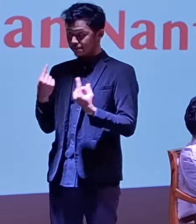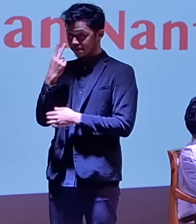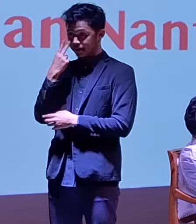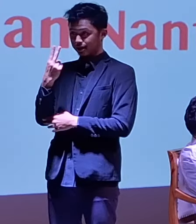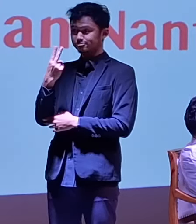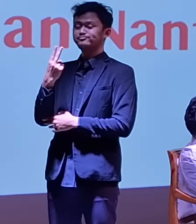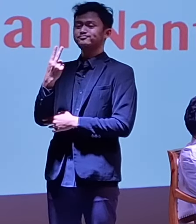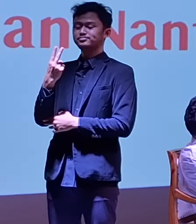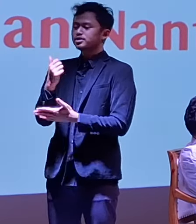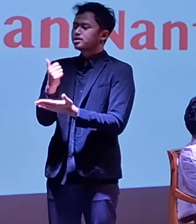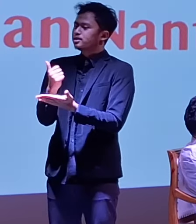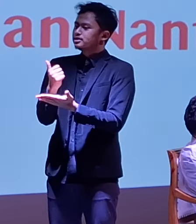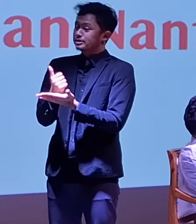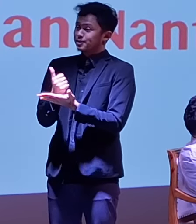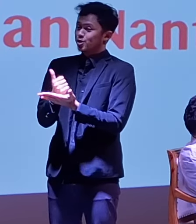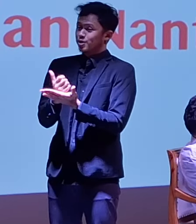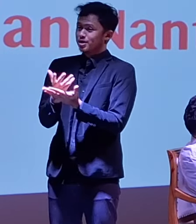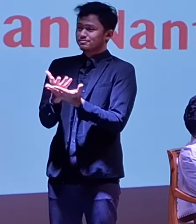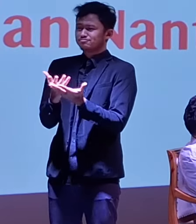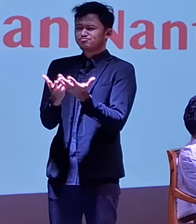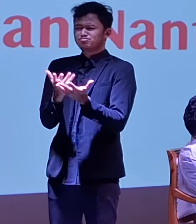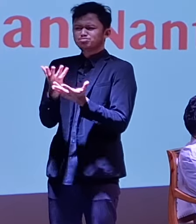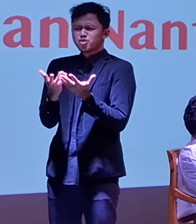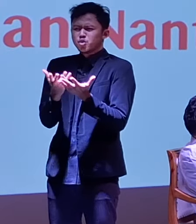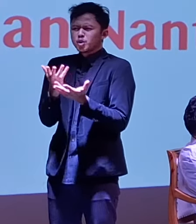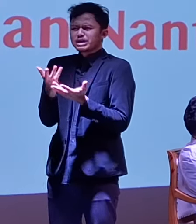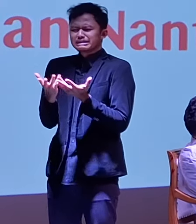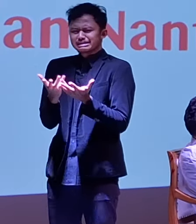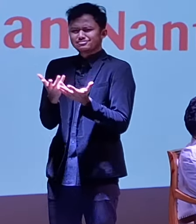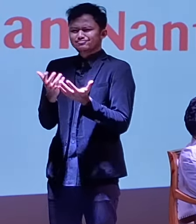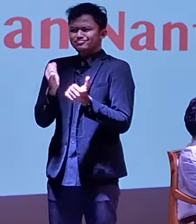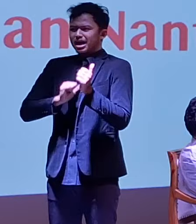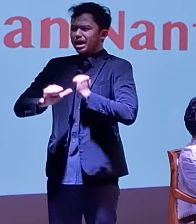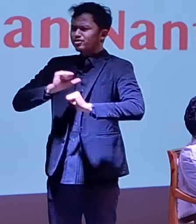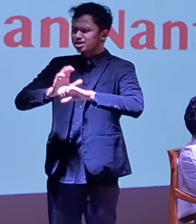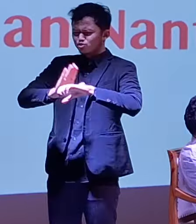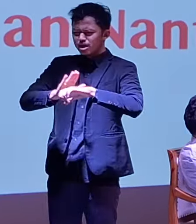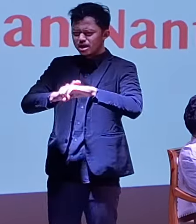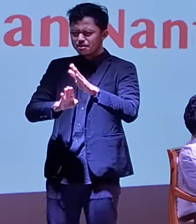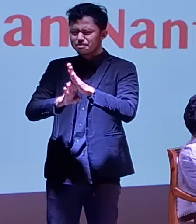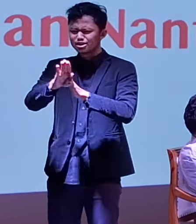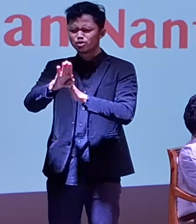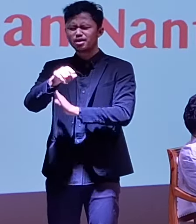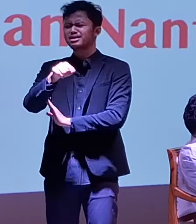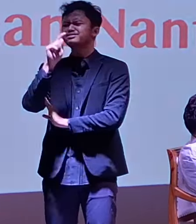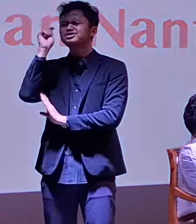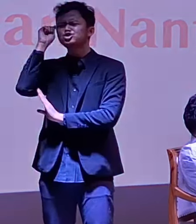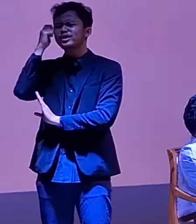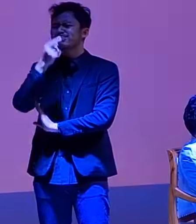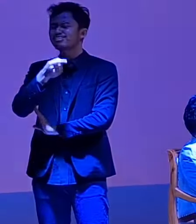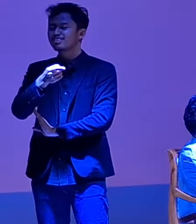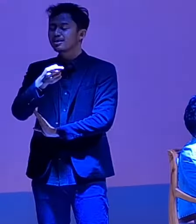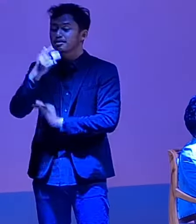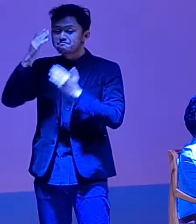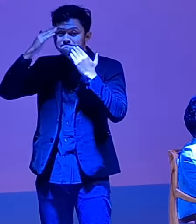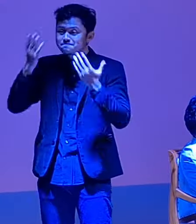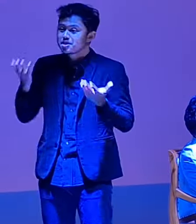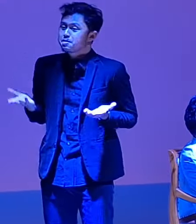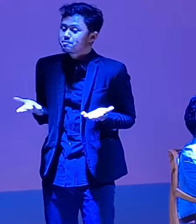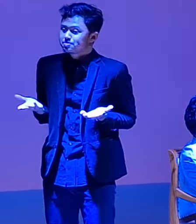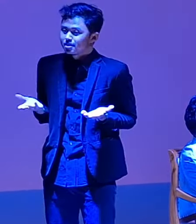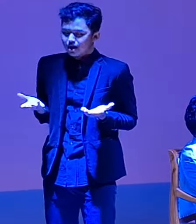melihat bahwa tidak sulit sekali kegiatan kebudayaan ini maju apabila proses